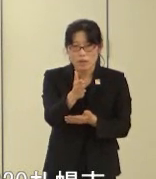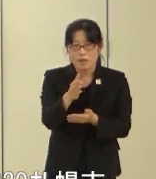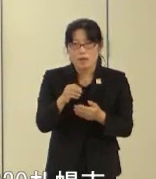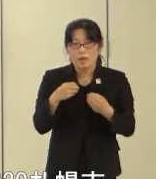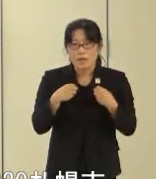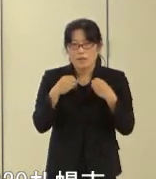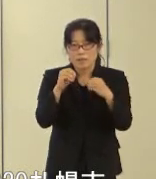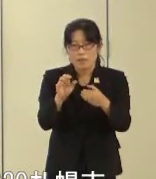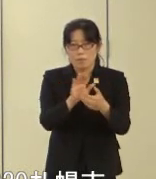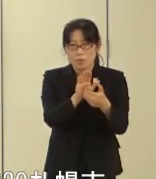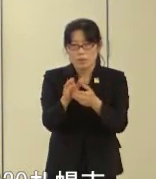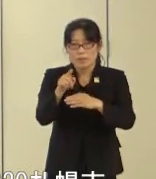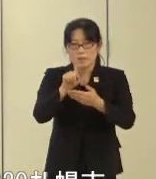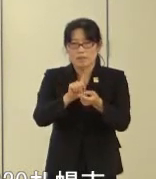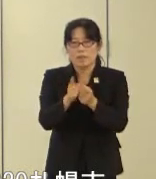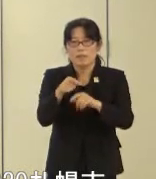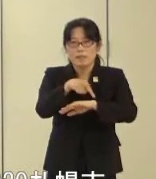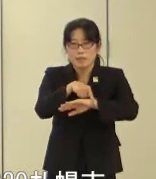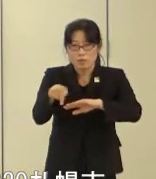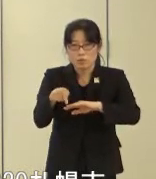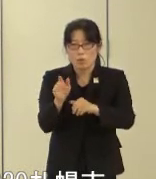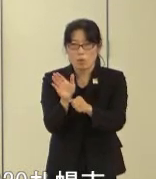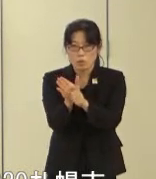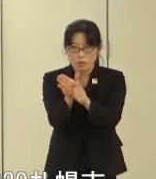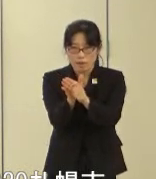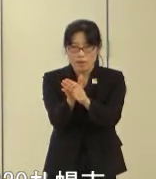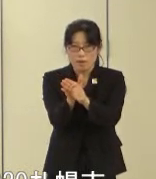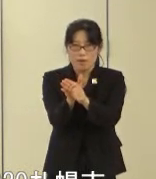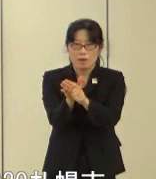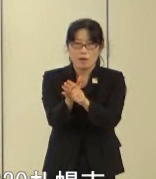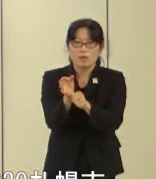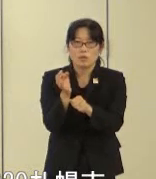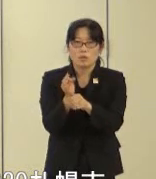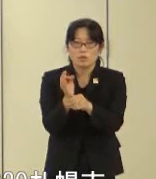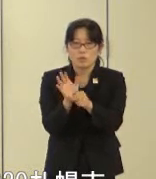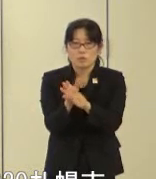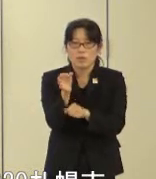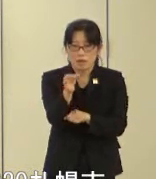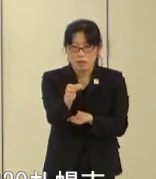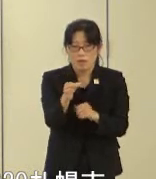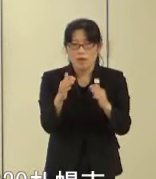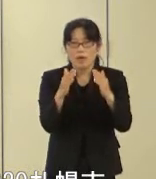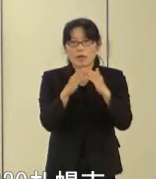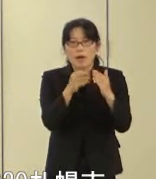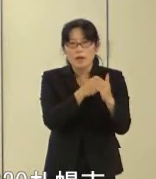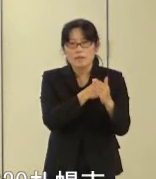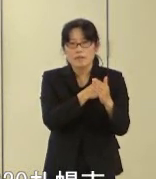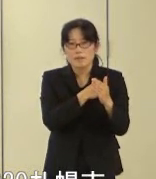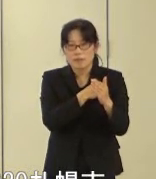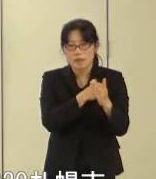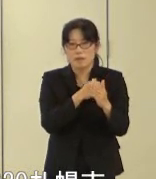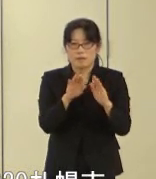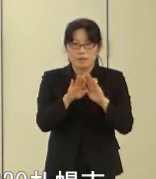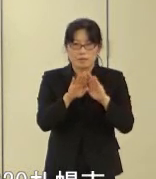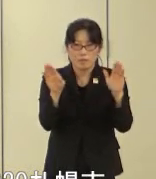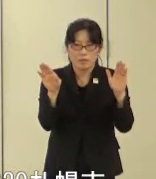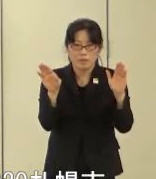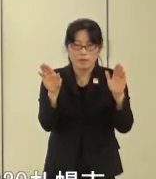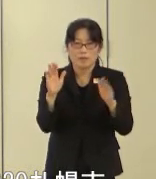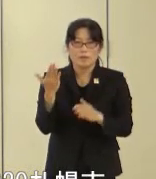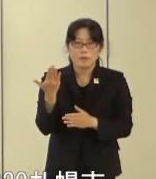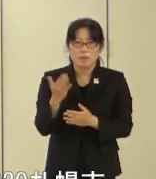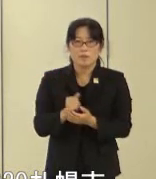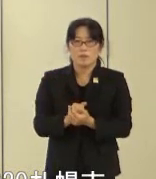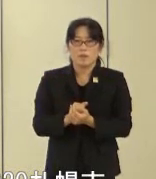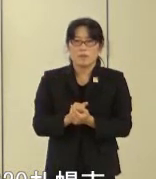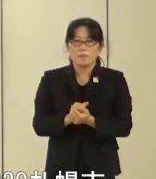対策助成のかでありますけれども、まあ、これは観光協会の会員さんから始めておりましたけれども、まあ、これ